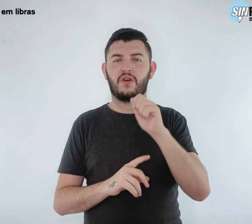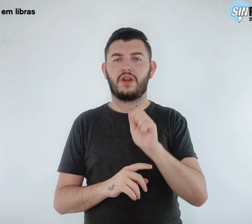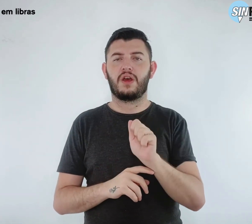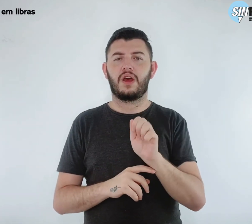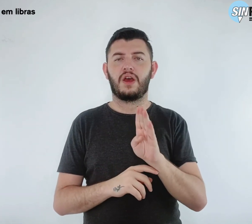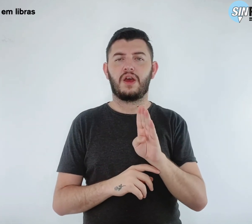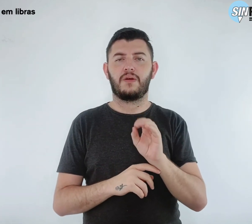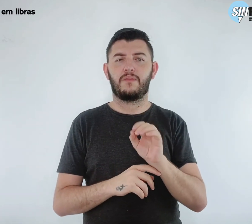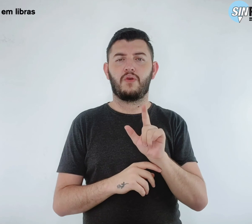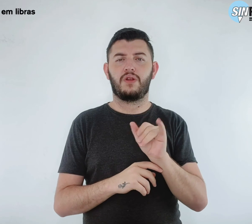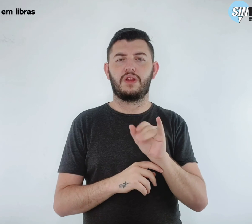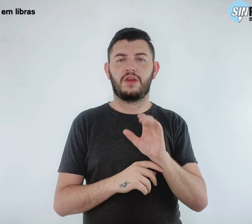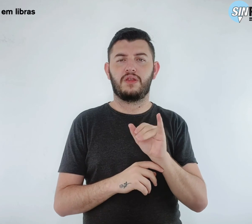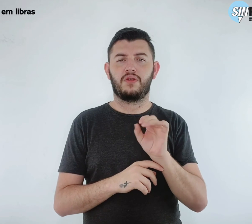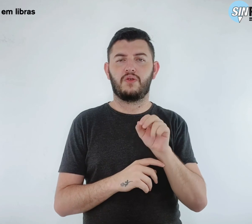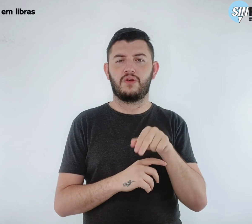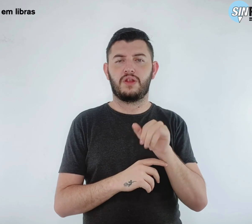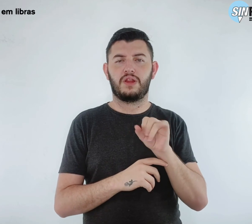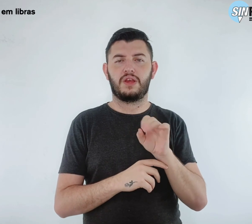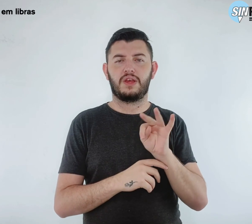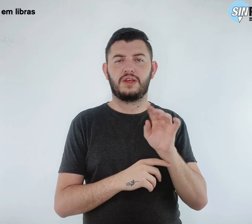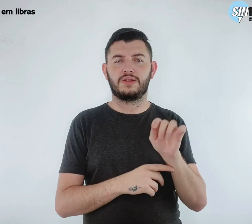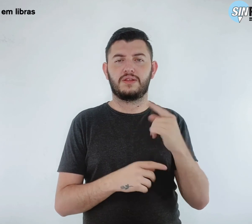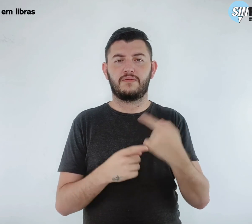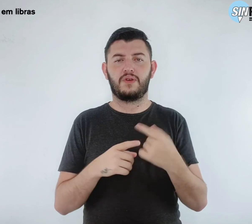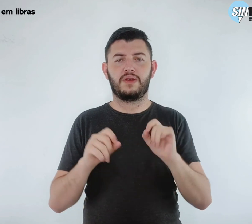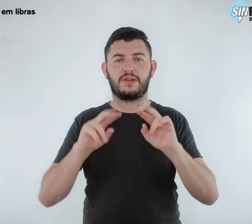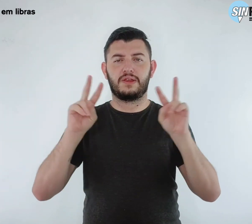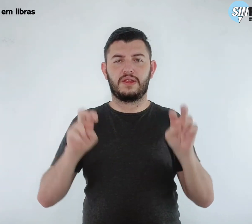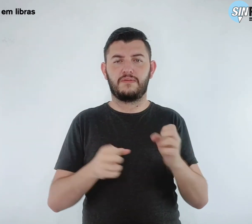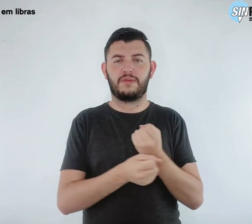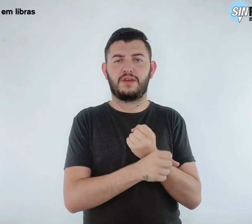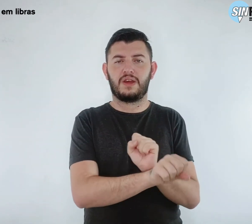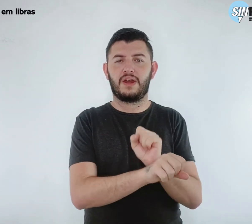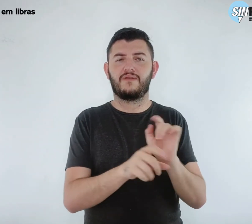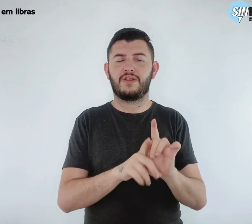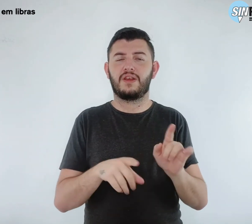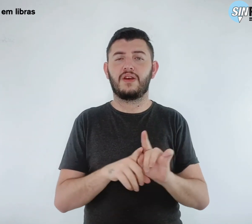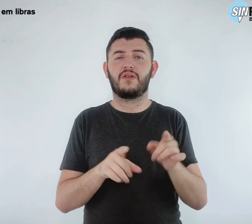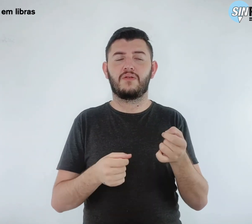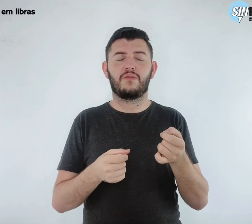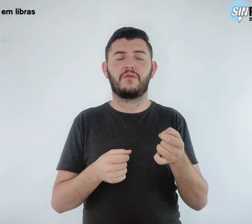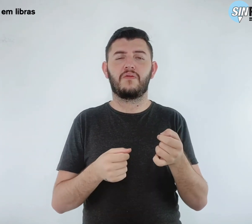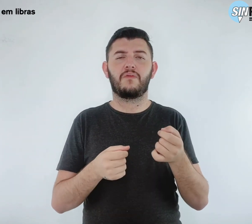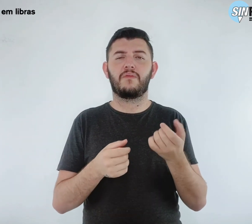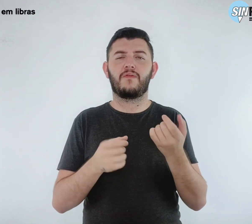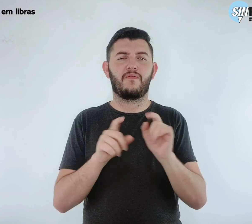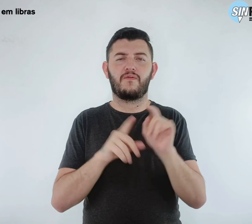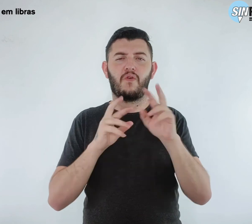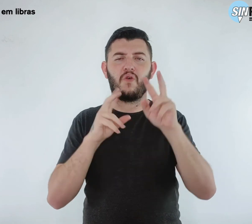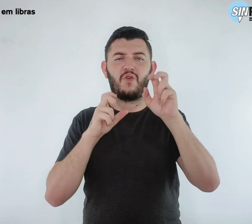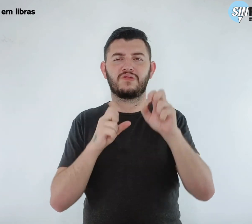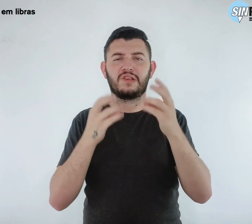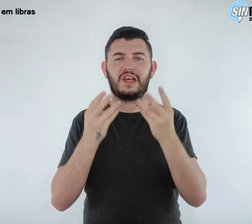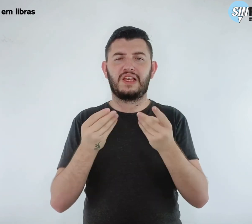fortalecendo. A pauta da escravidão perdia força e o debate estava colocado